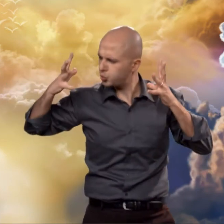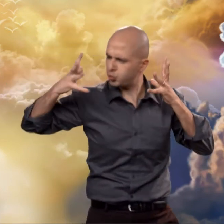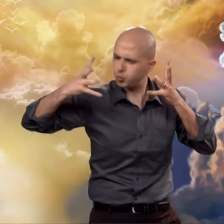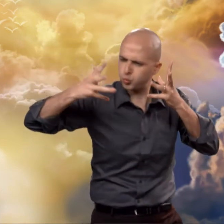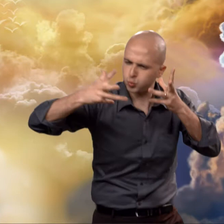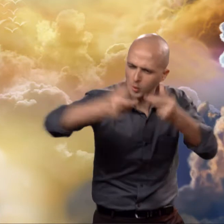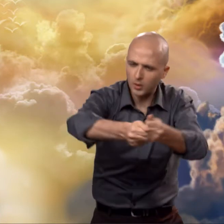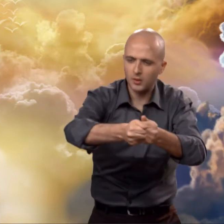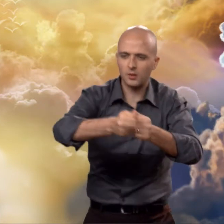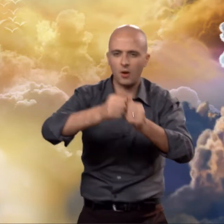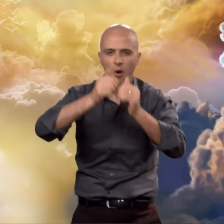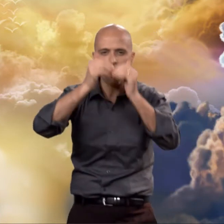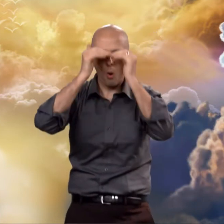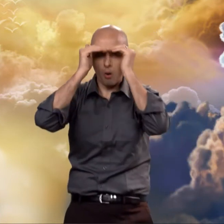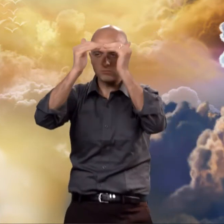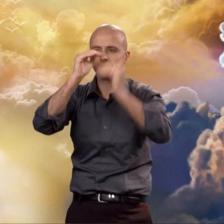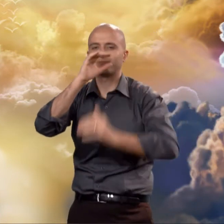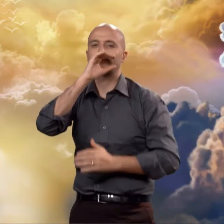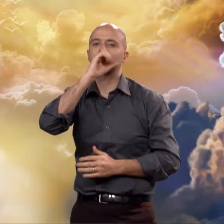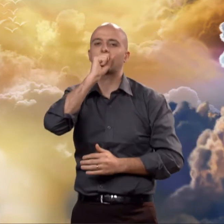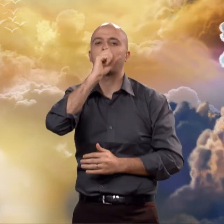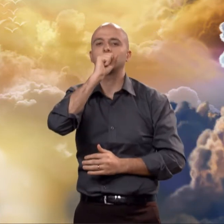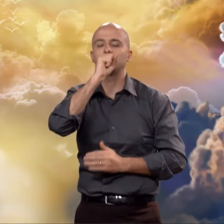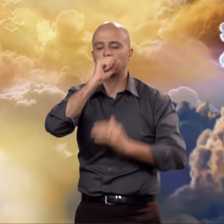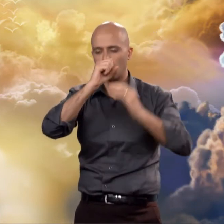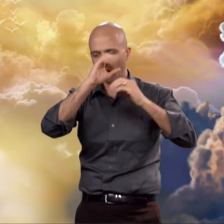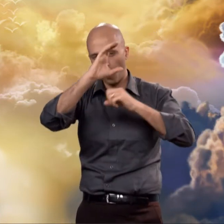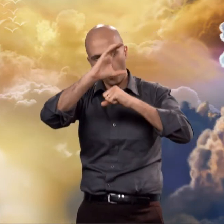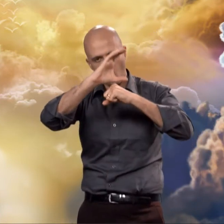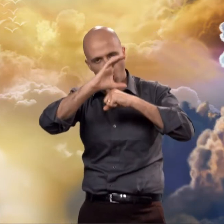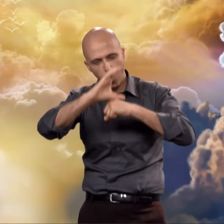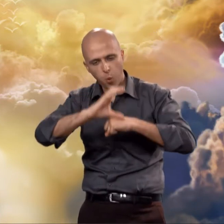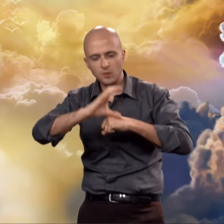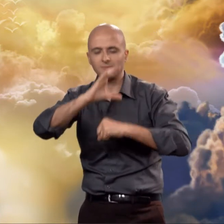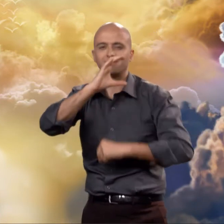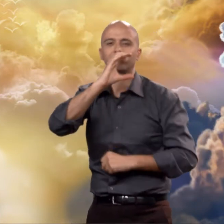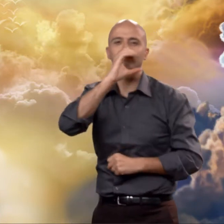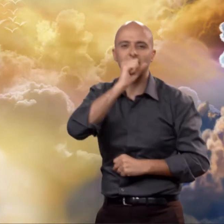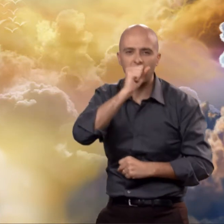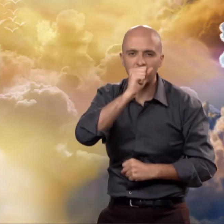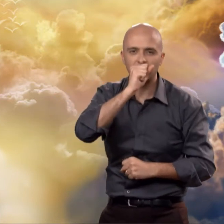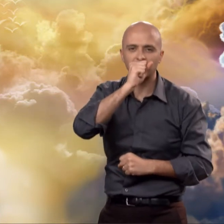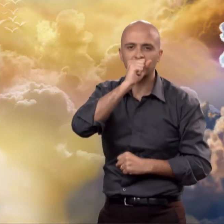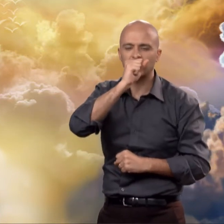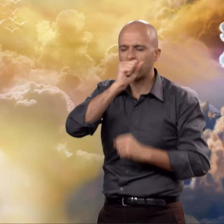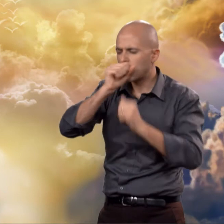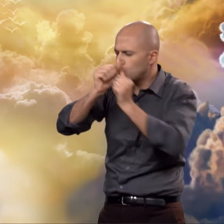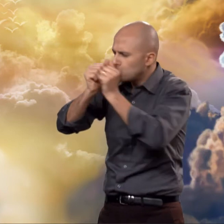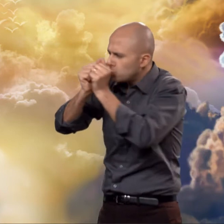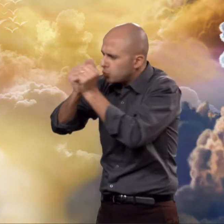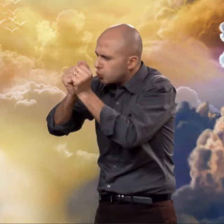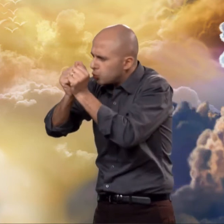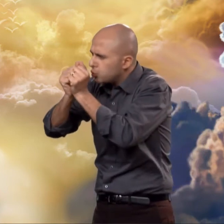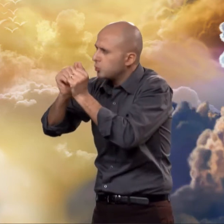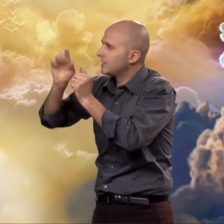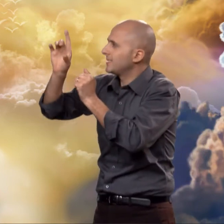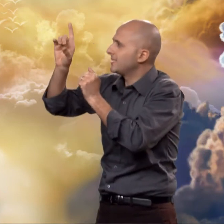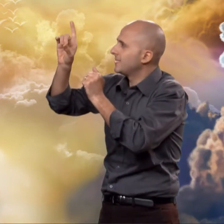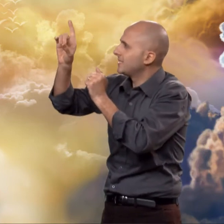de alegria ao verem a harmonia da verdade. Desejaram que a luz fosse comunicada a todos os cristãos. Mas